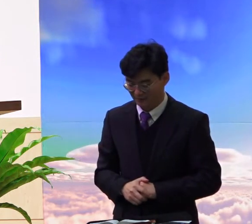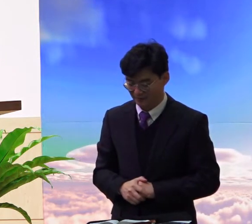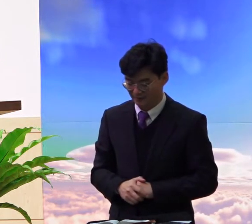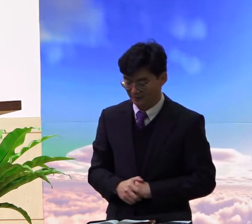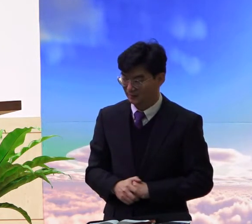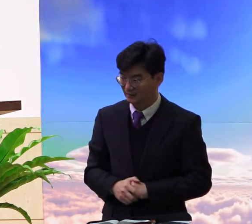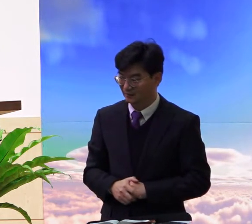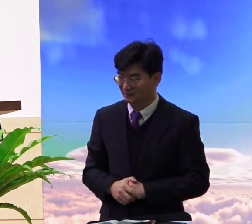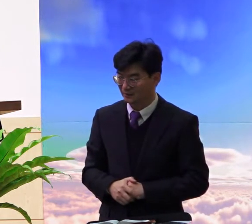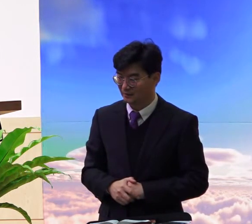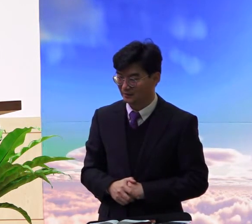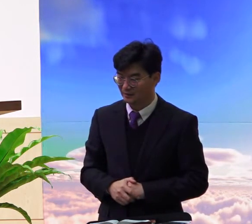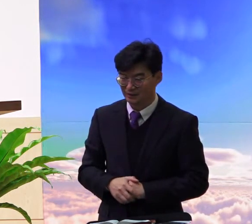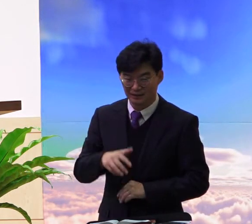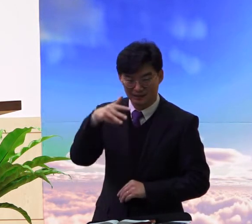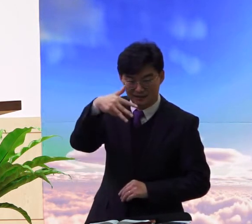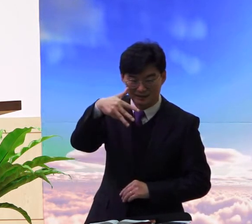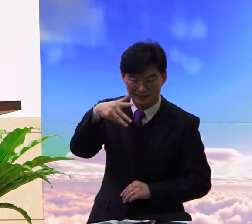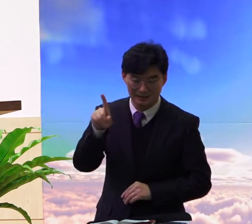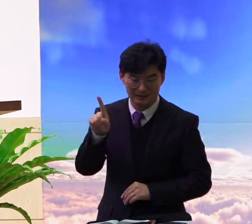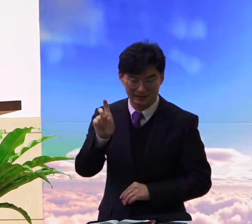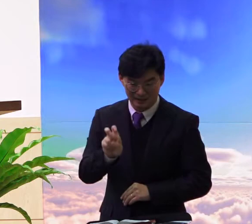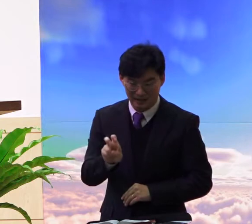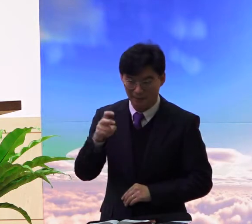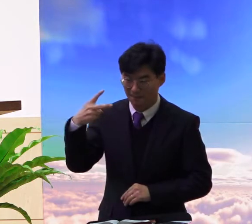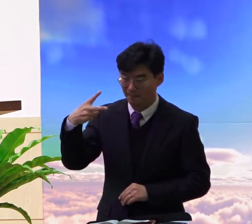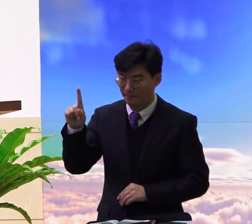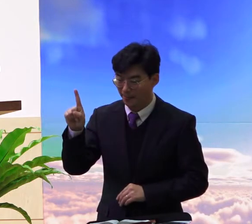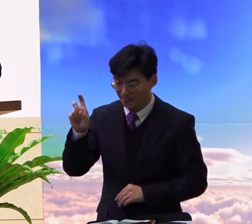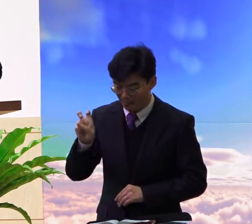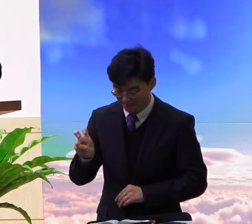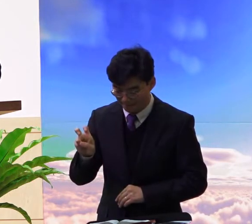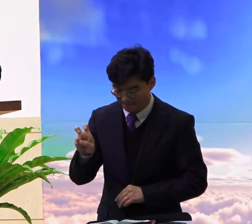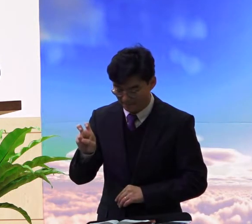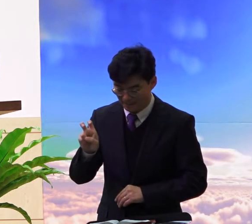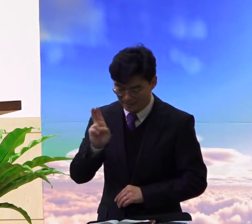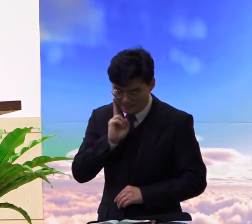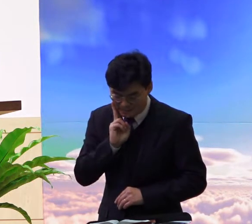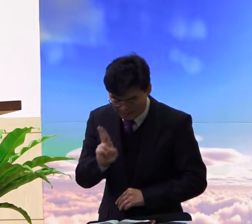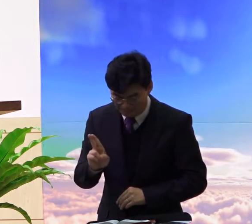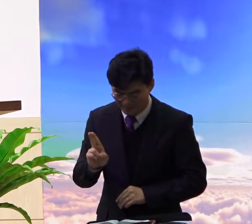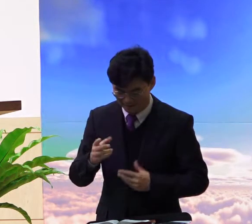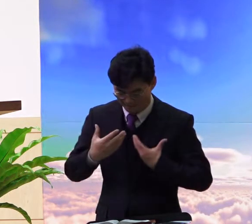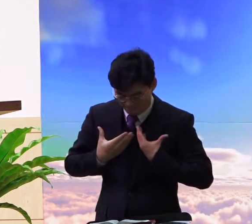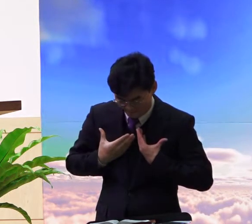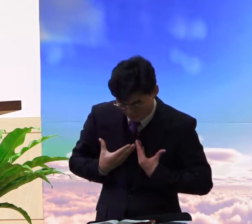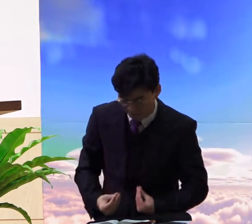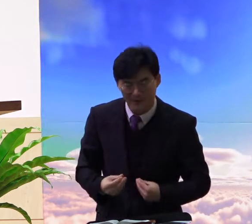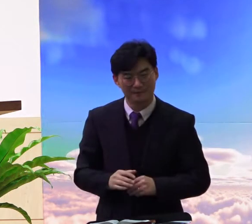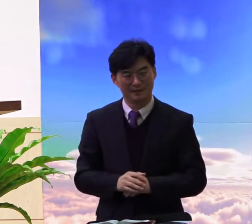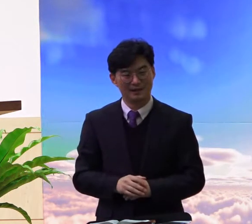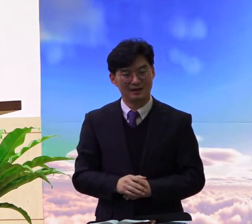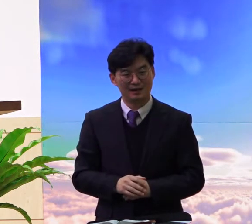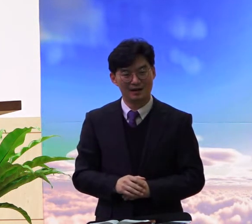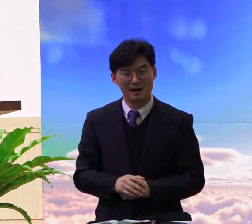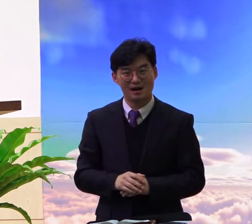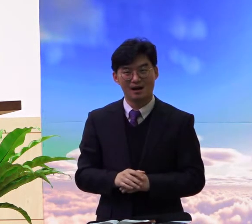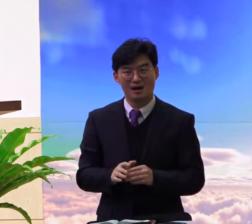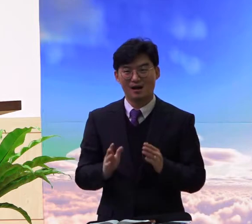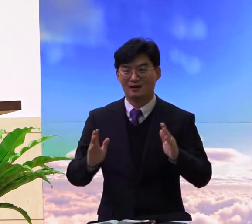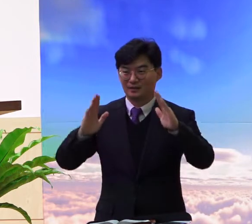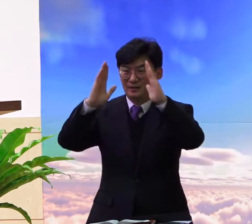다윗의 마음이 또 참담하다고 할 때는 어떤 건물이 든든하게 서 있다가 파괴되고 무너져 황폐하게 되어서